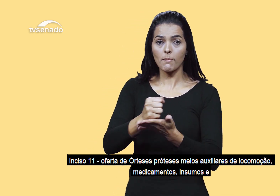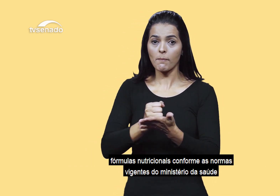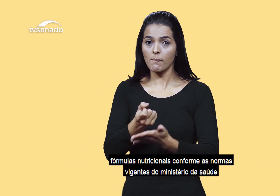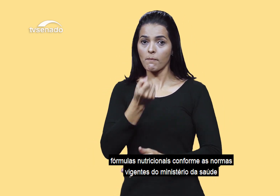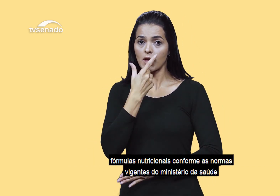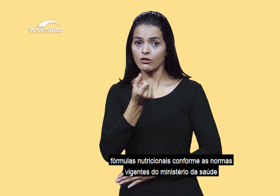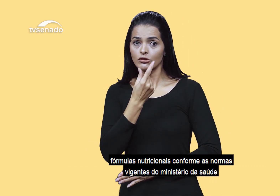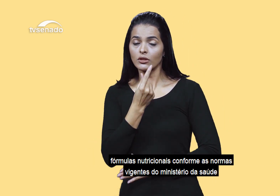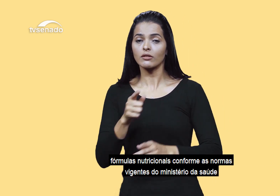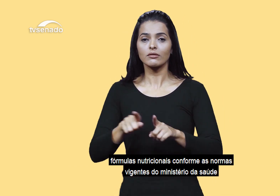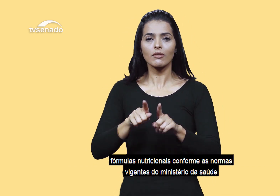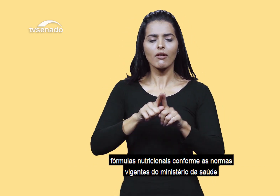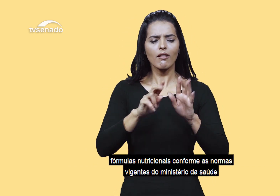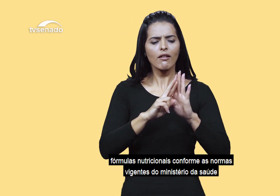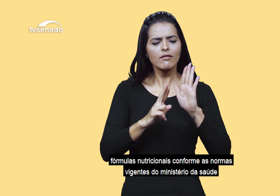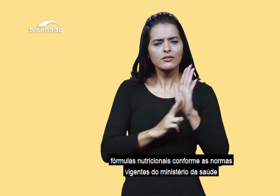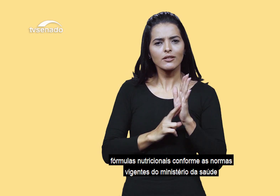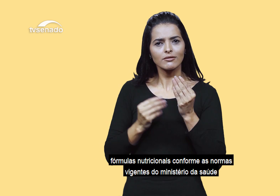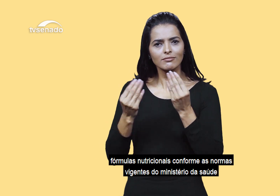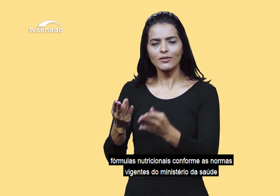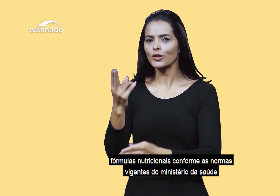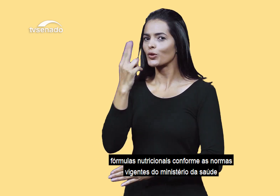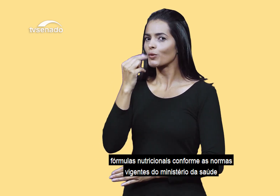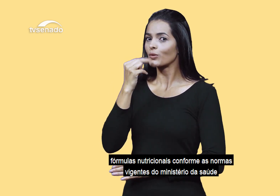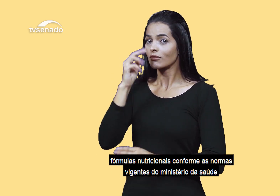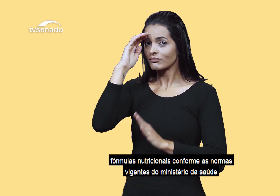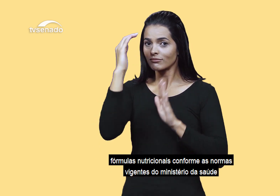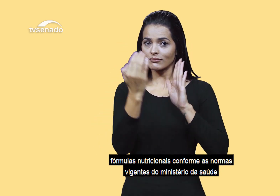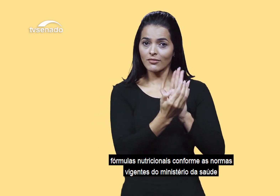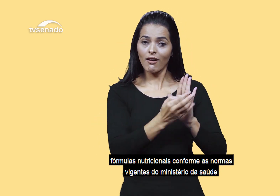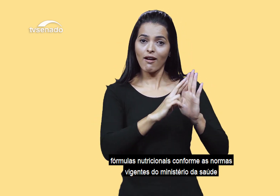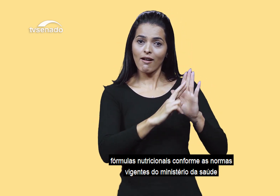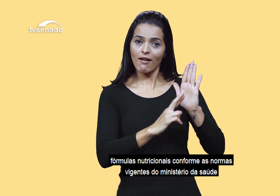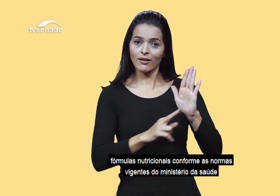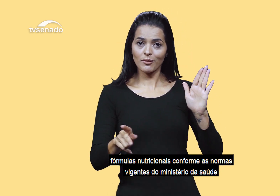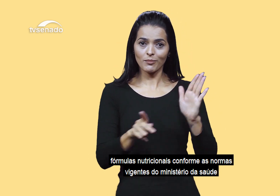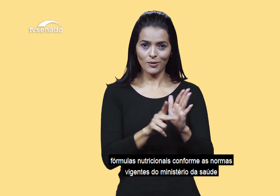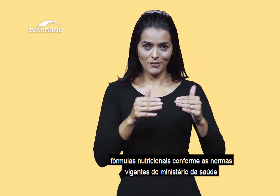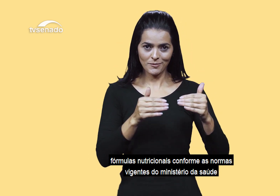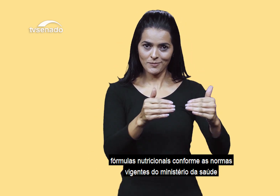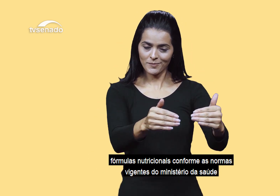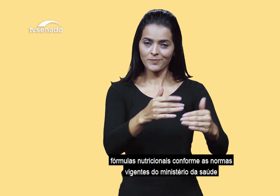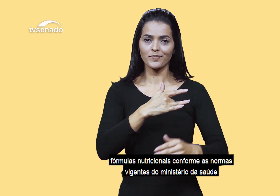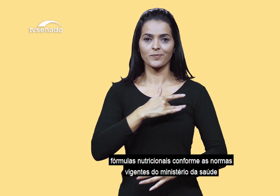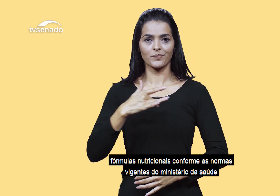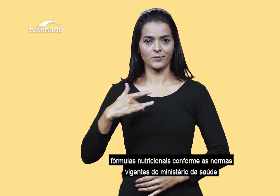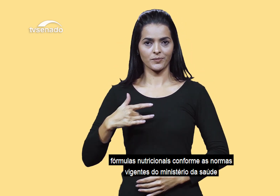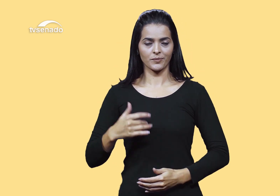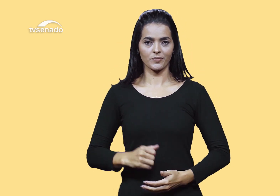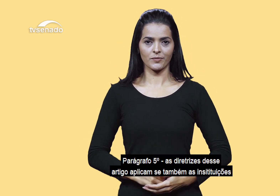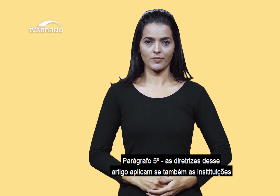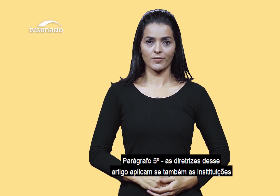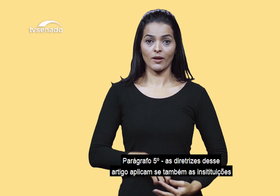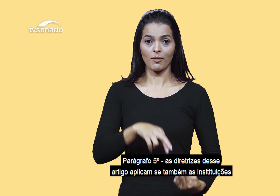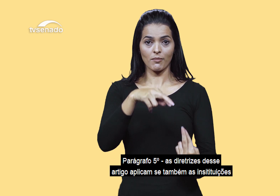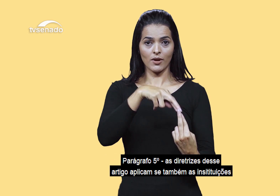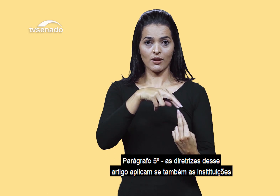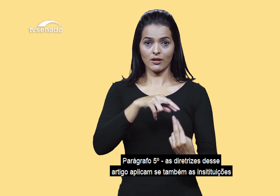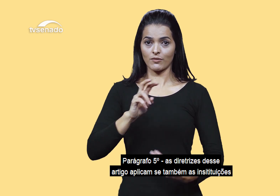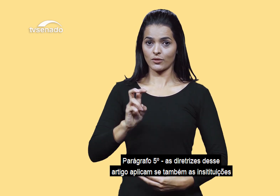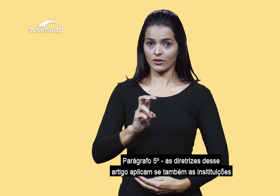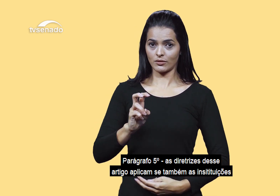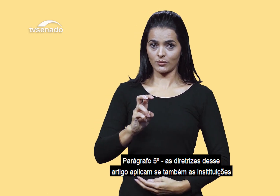insumos e fórmulas nutricionais, conforme as normas vigentes do Ministério da Saúde. Parágrafo